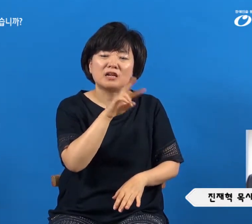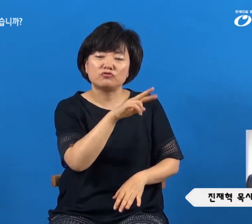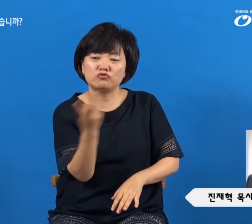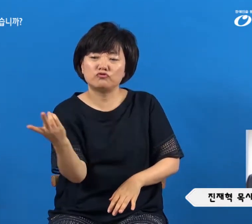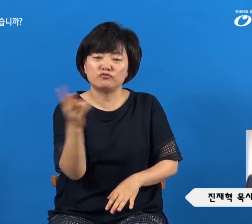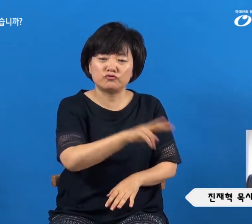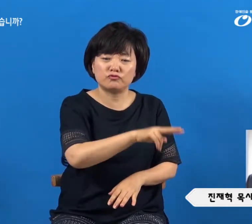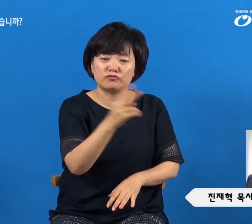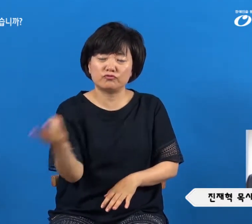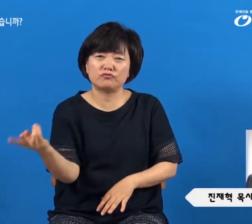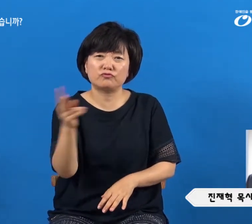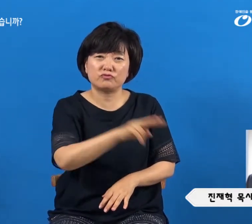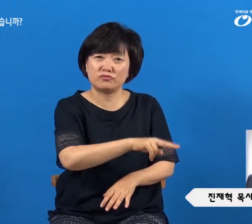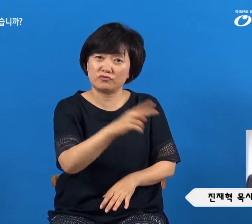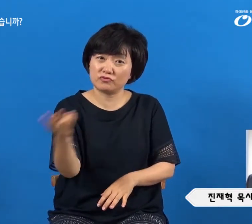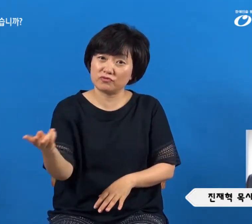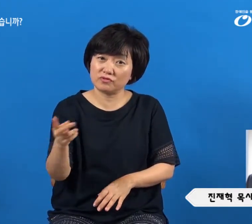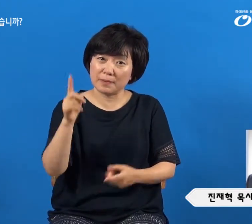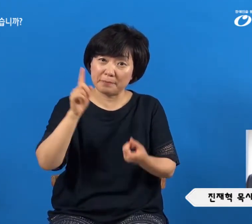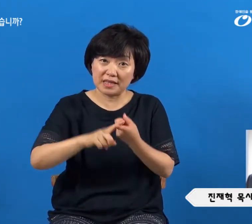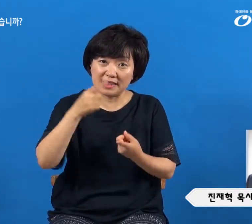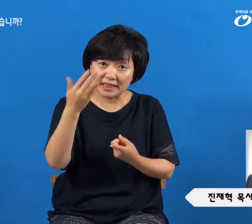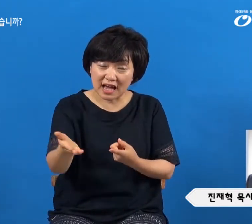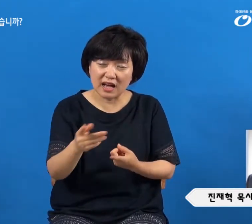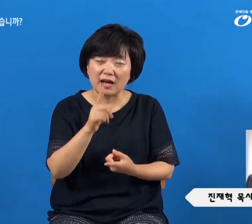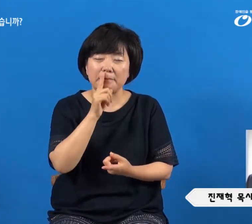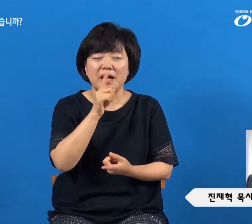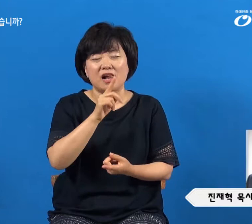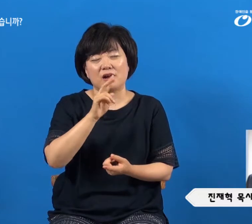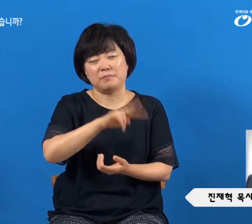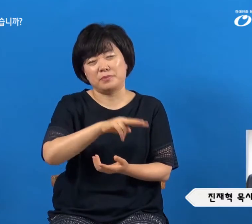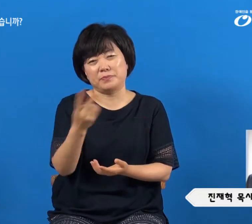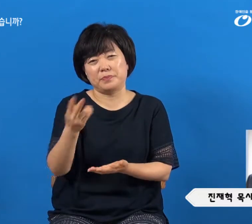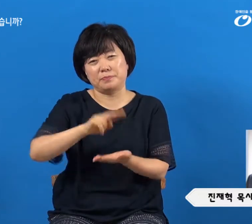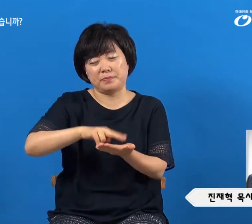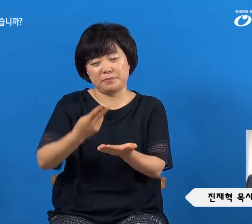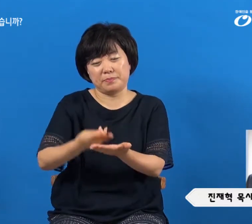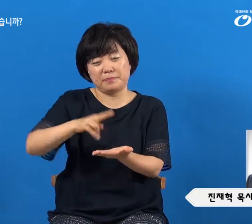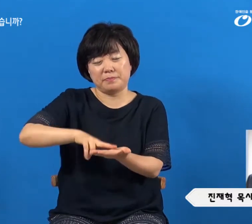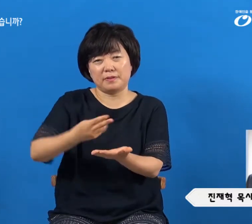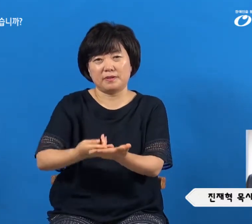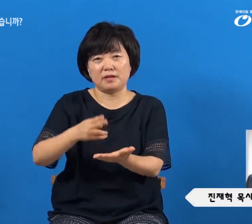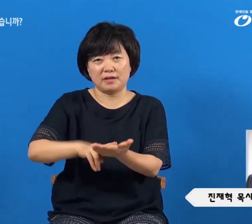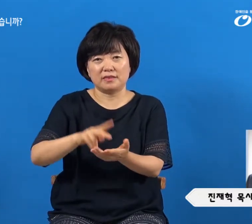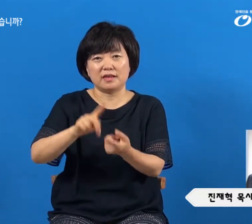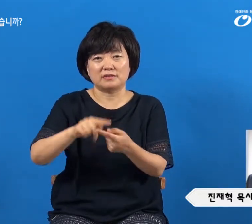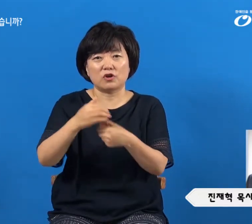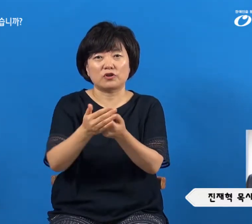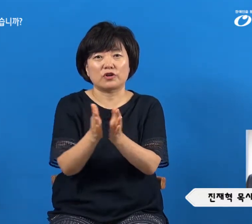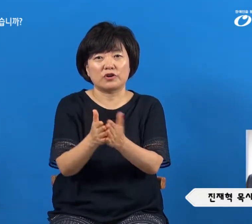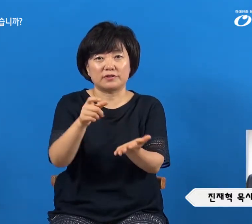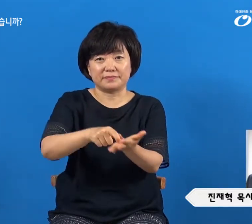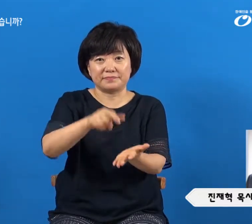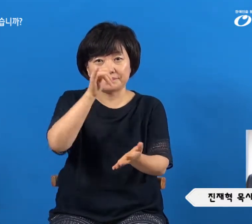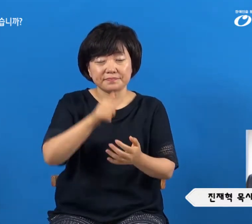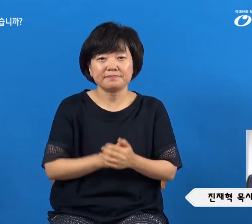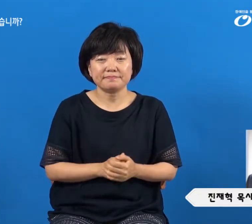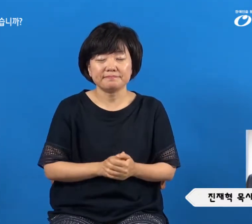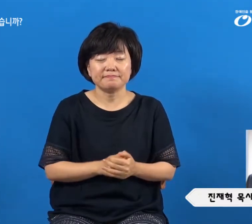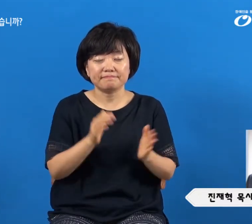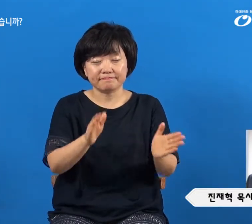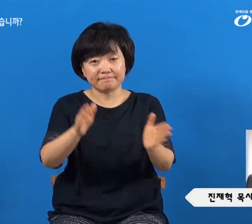마땅하냐? 말의 변덕성에 대하여 성경은 말씀하고 있습니다.